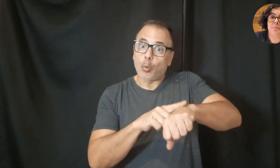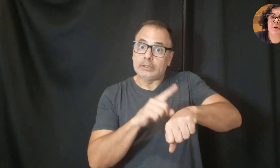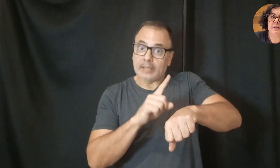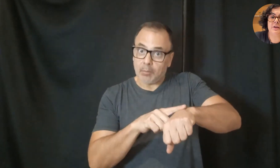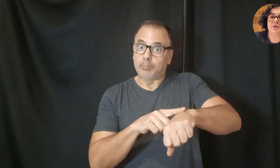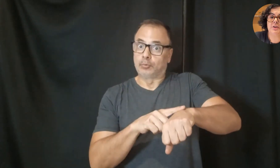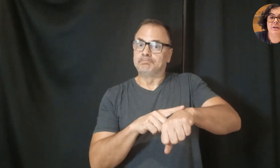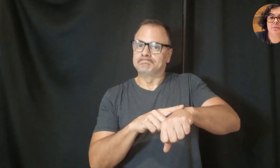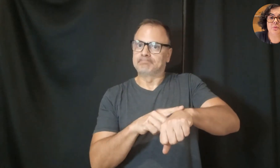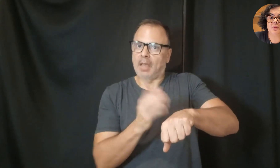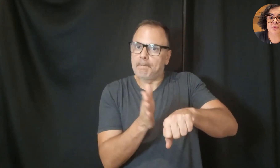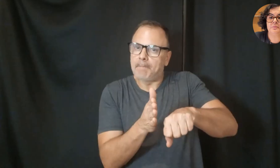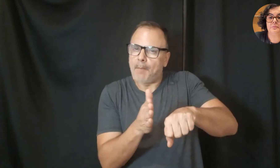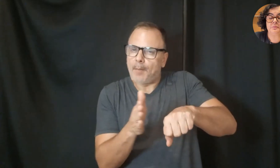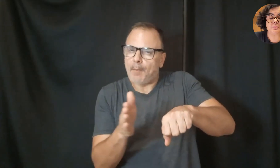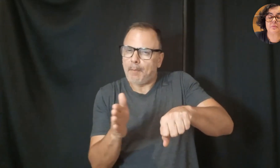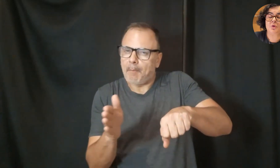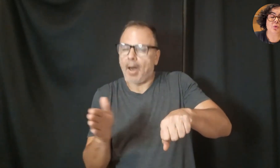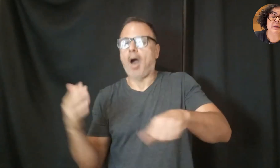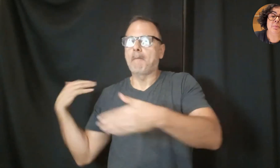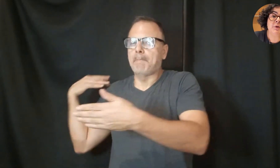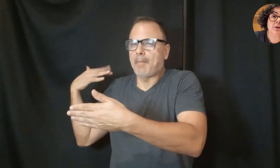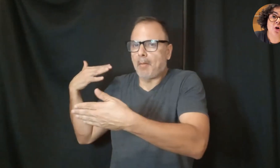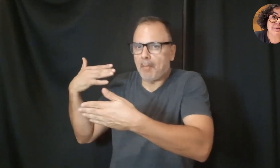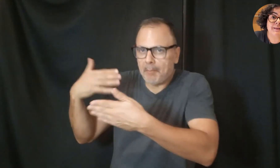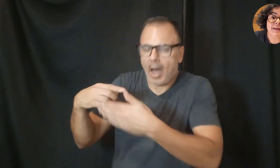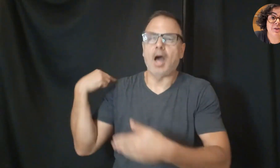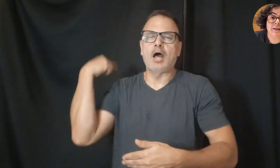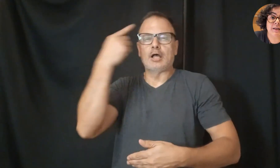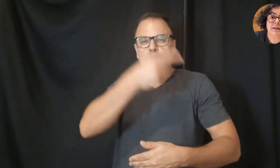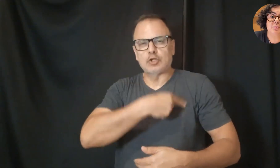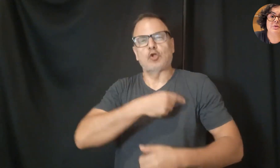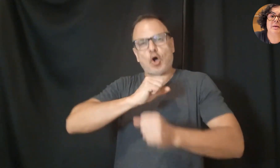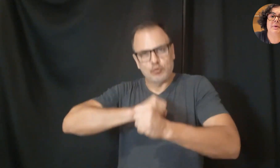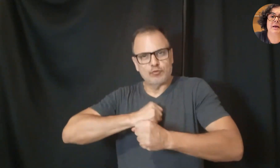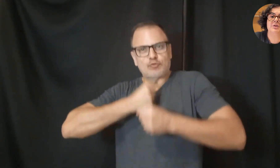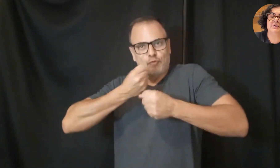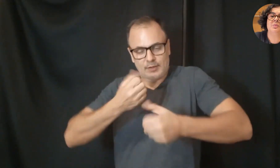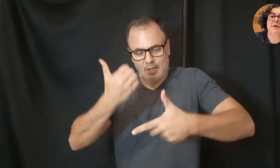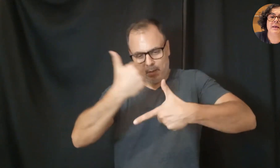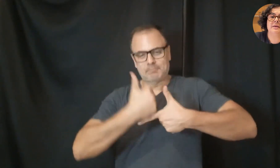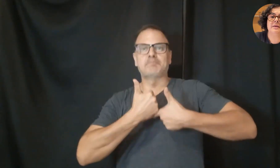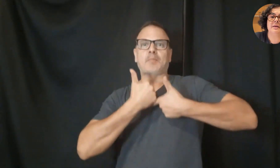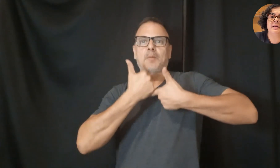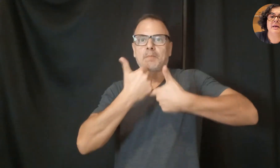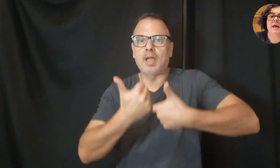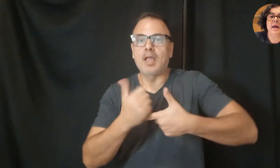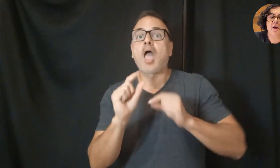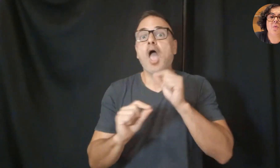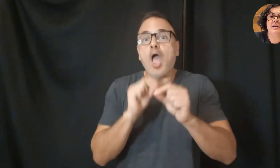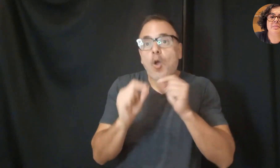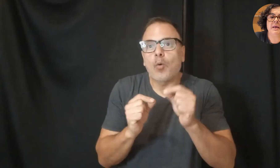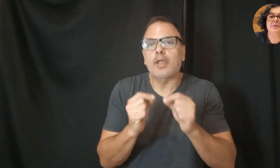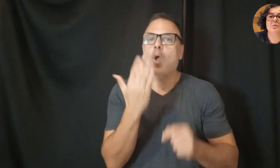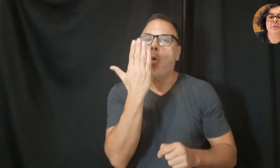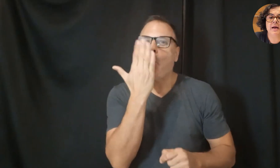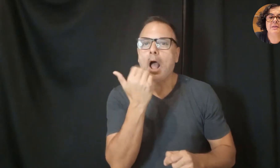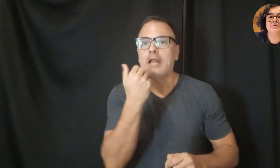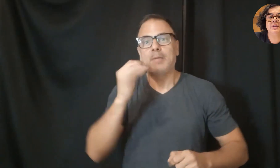que deixamos, o tempo que nós dedicamos à prática do bem é o alimento mais